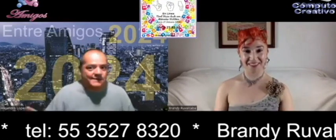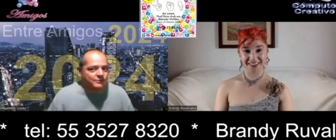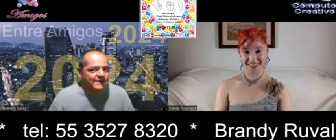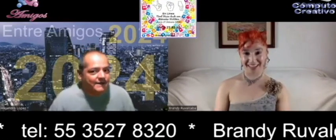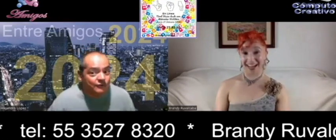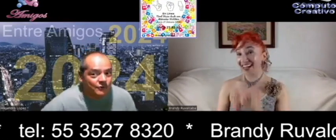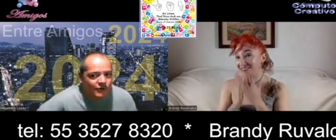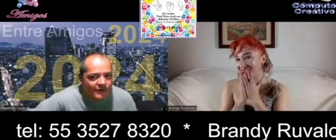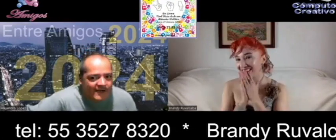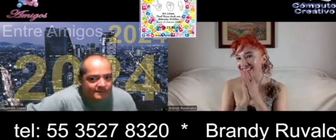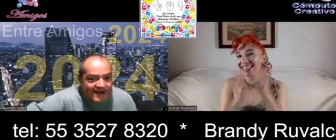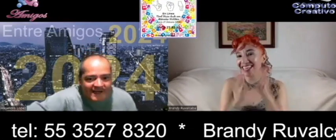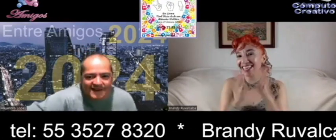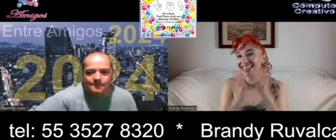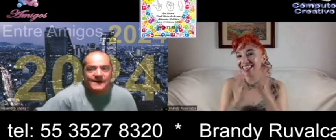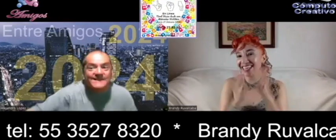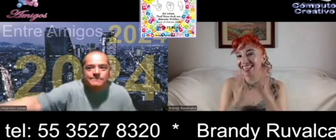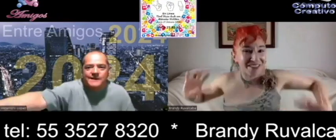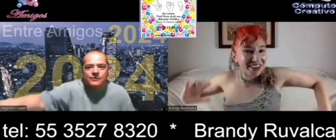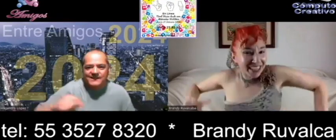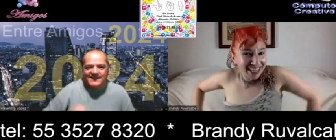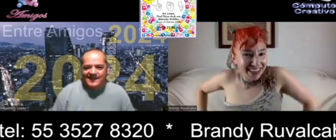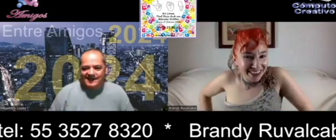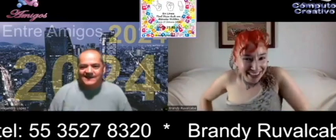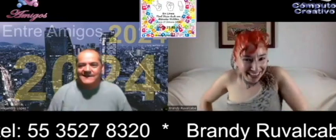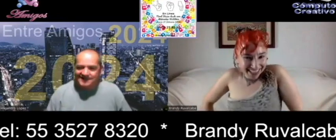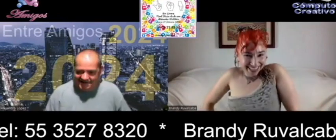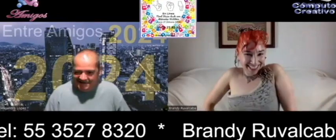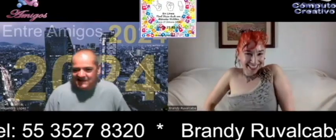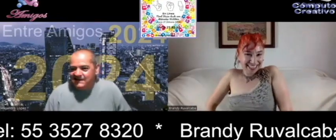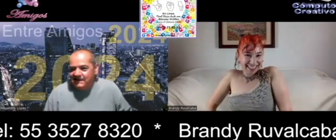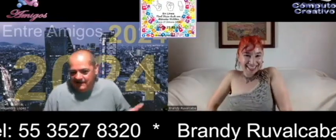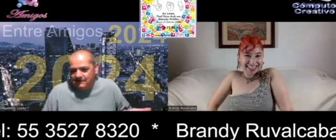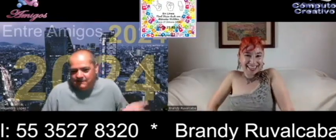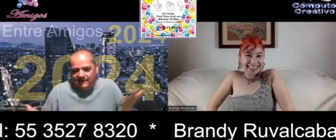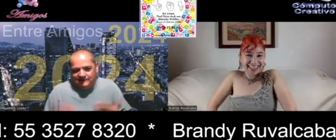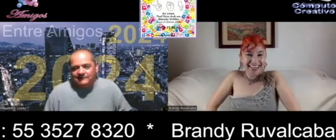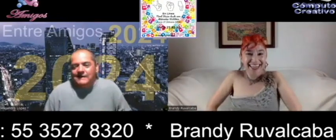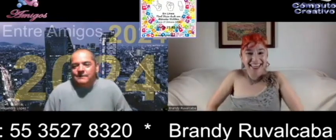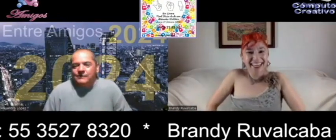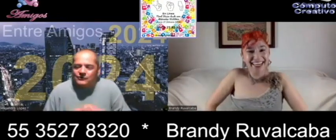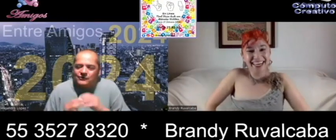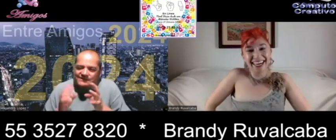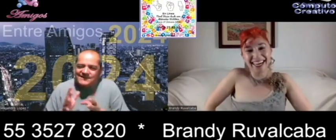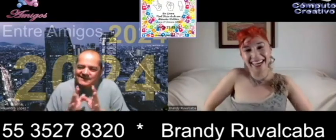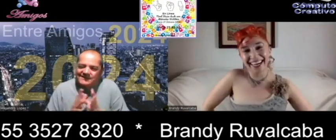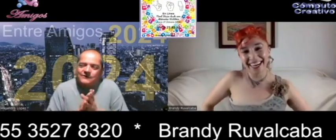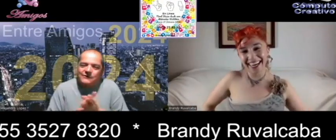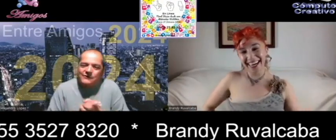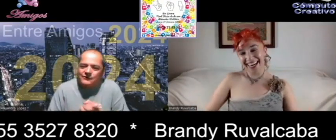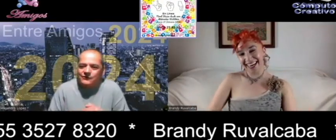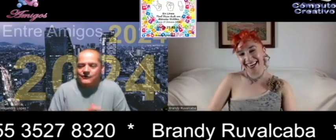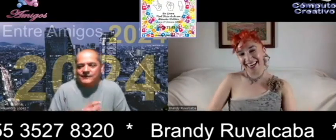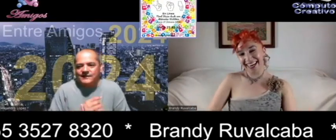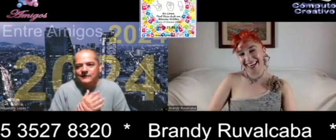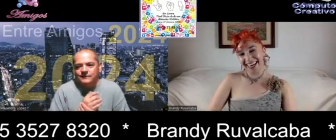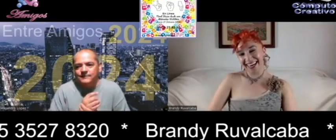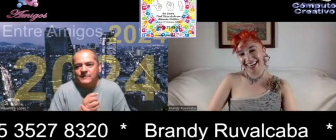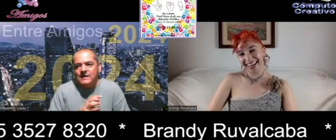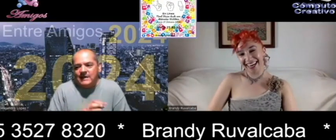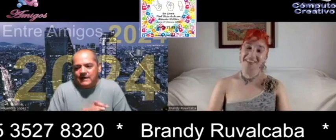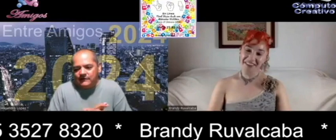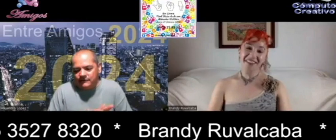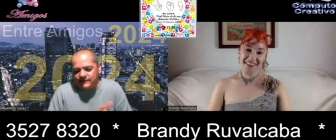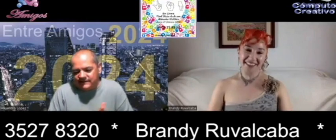es que Beethoven anduvo Ay, con pues la sí, hermana del también, príncipe no sé también, ¿por qué qué, no? ¿sí? Digo, bueno, pero son cosas así curiosas,